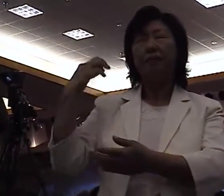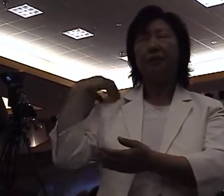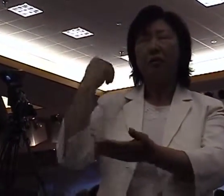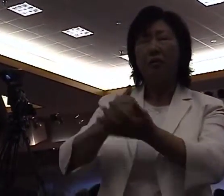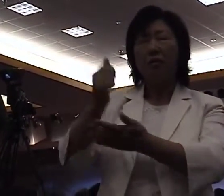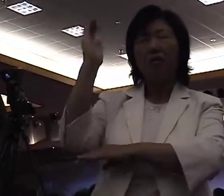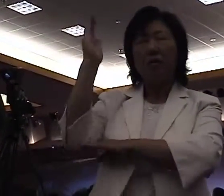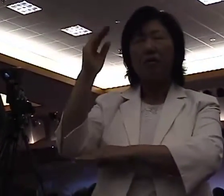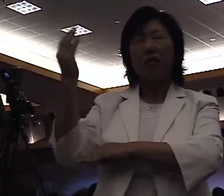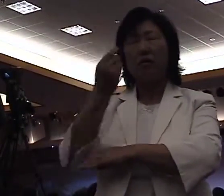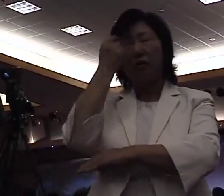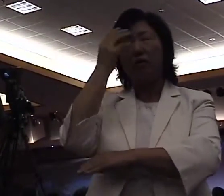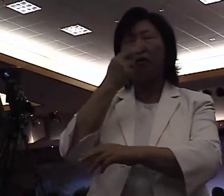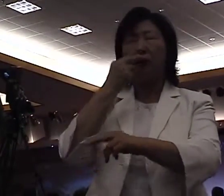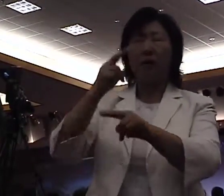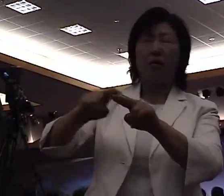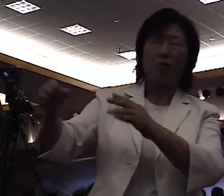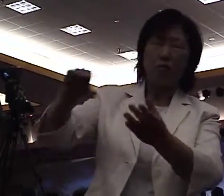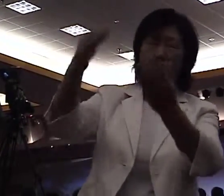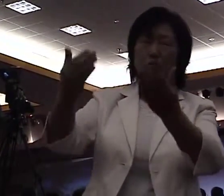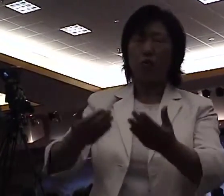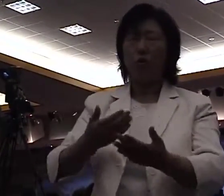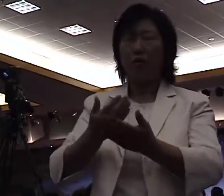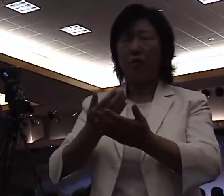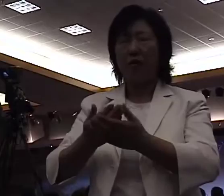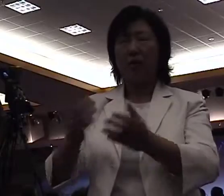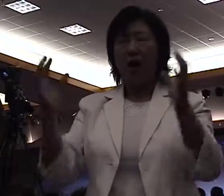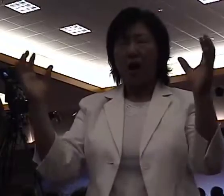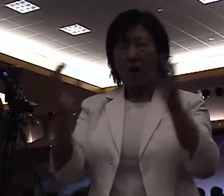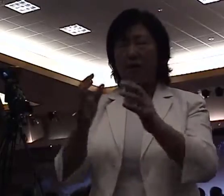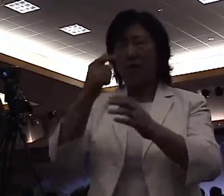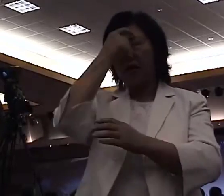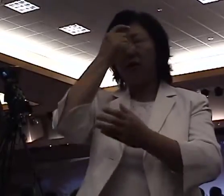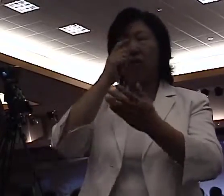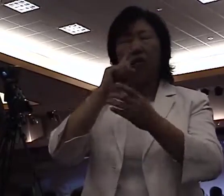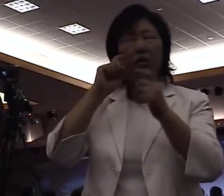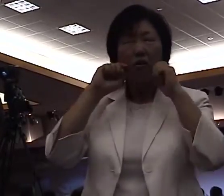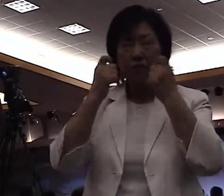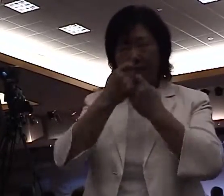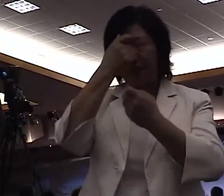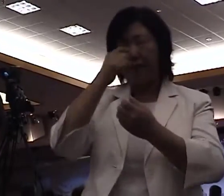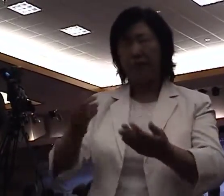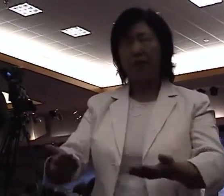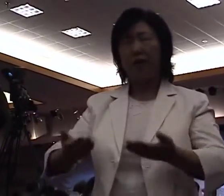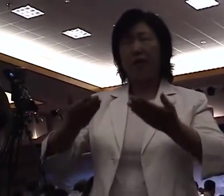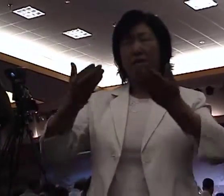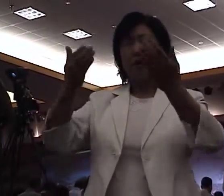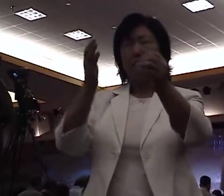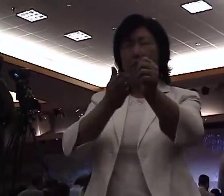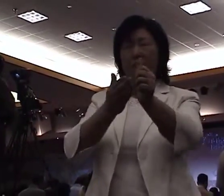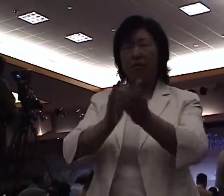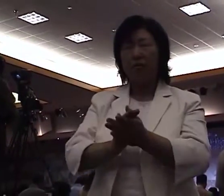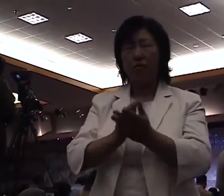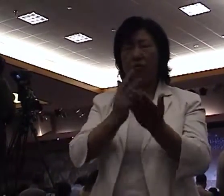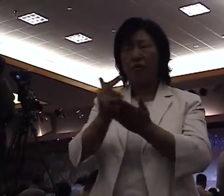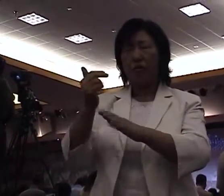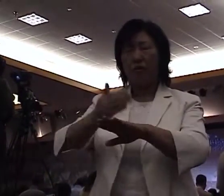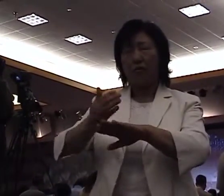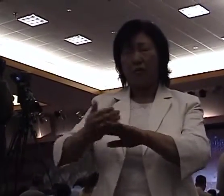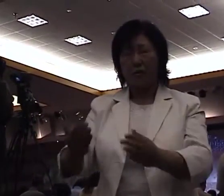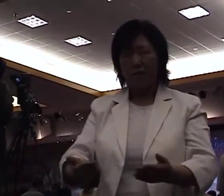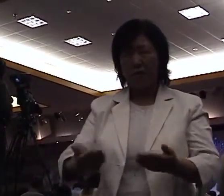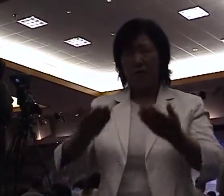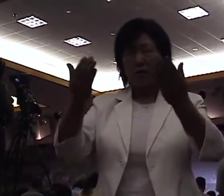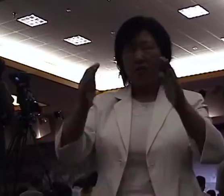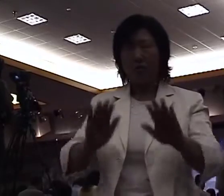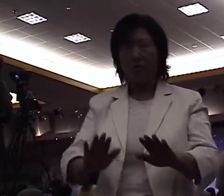위에 성령으로 기름 부어 주옵소서. 합심으로 기도하겠습니다. 창조의 아버지는 능력의